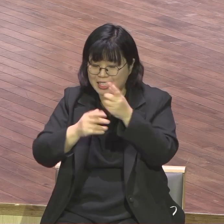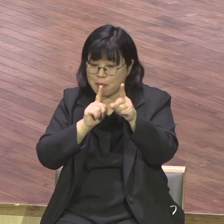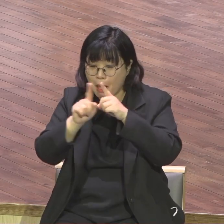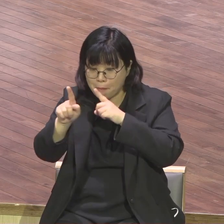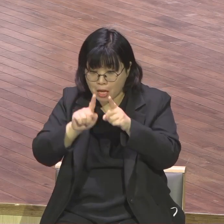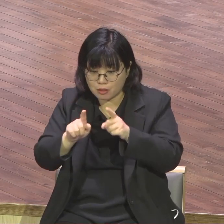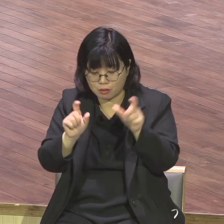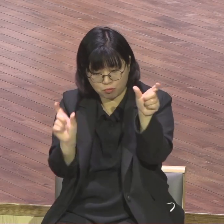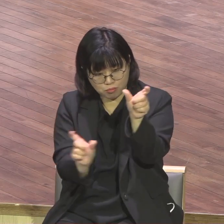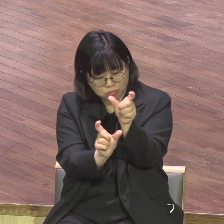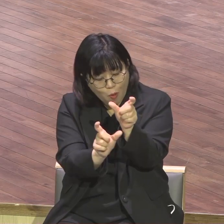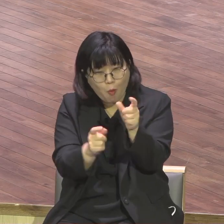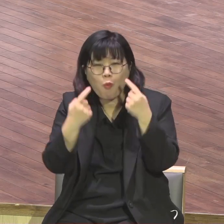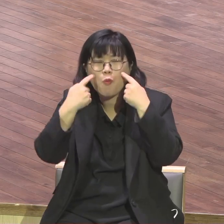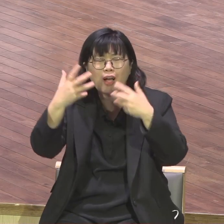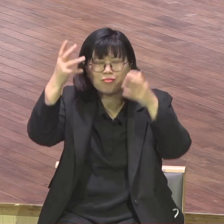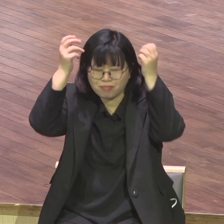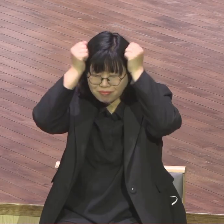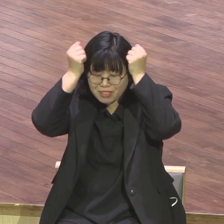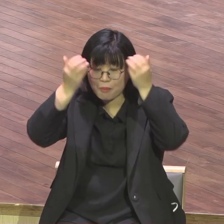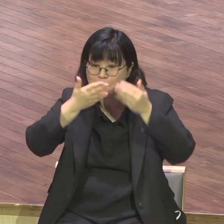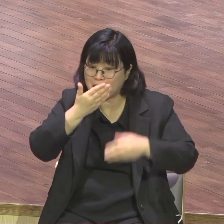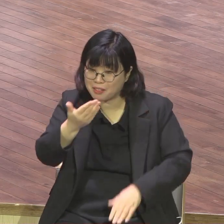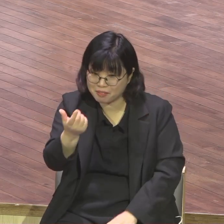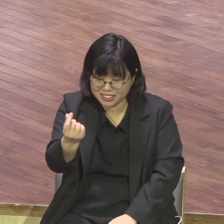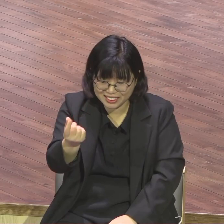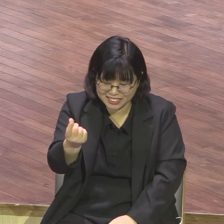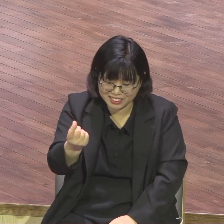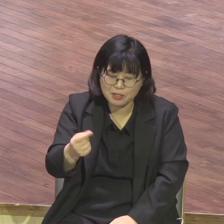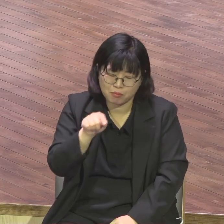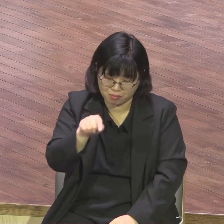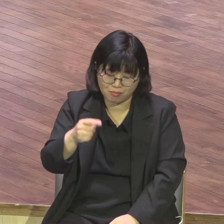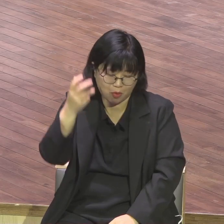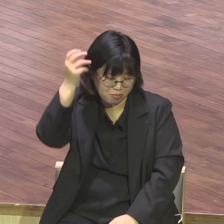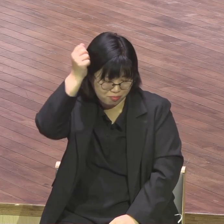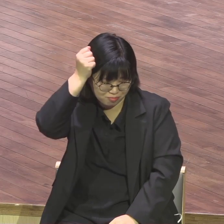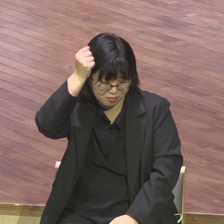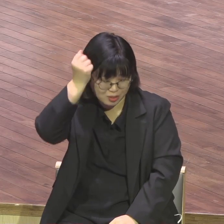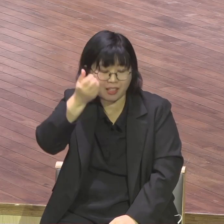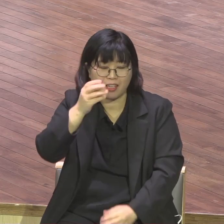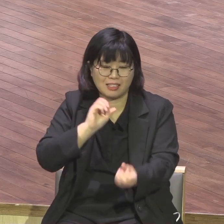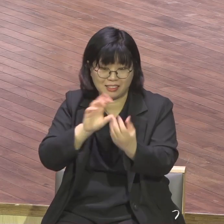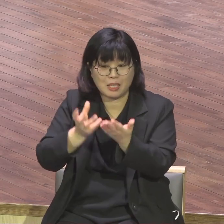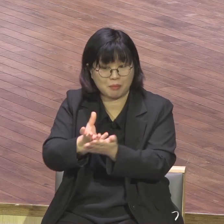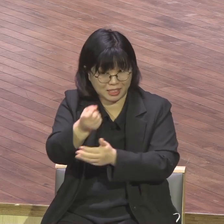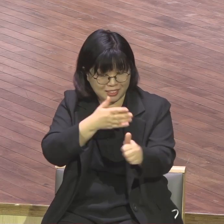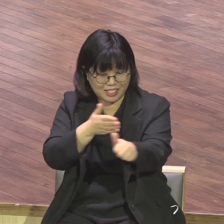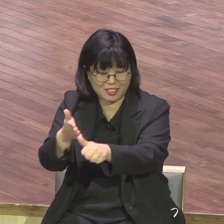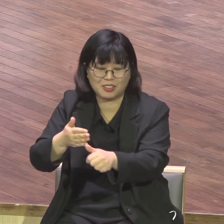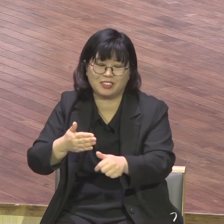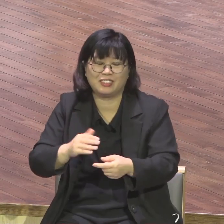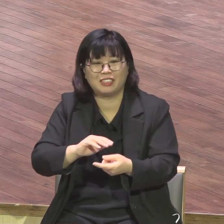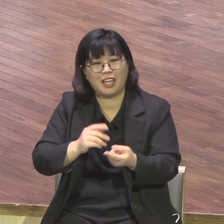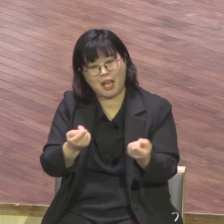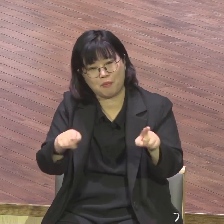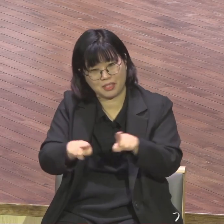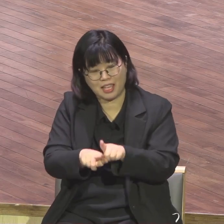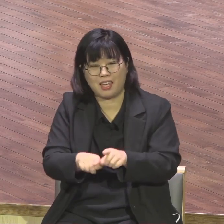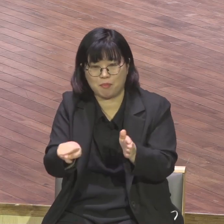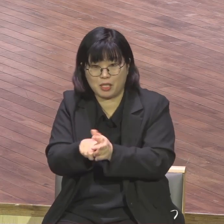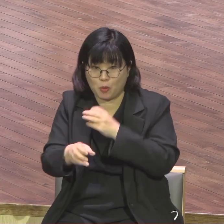네. 이 두 개만 돼도 확실하게 응답할 줄로 믿습니다. 네. 신앙 고백합니다.